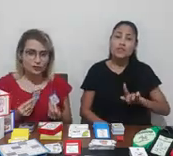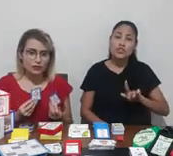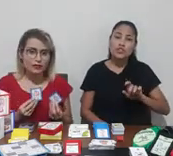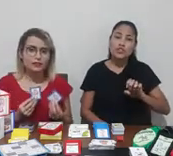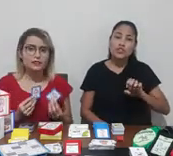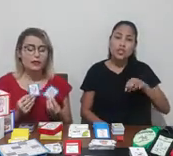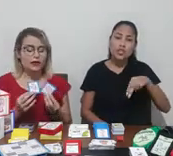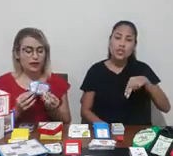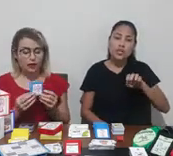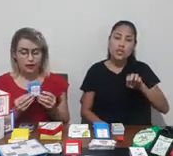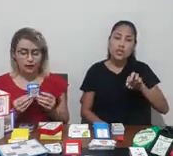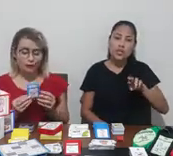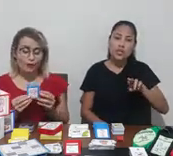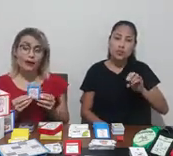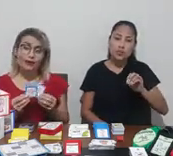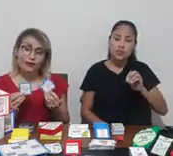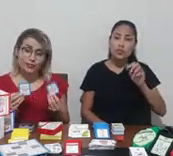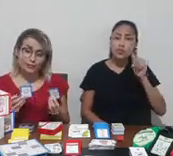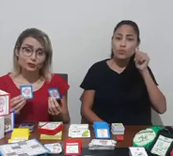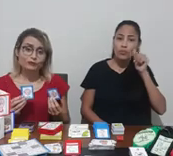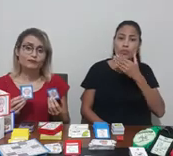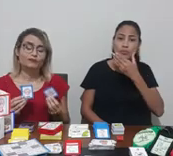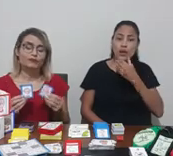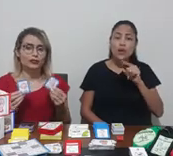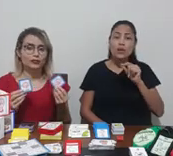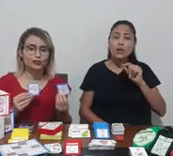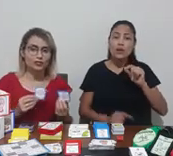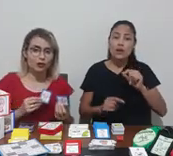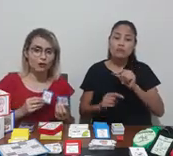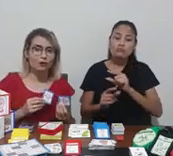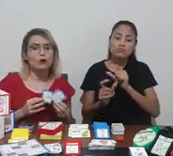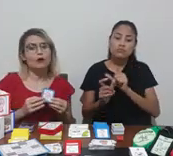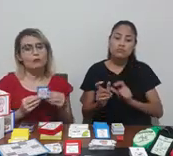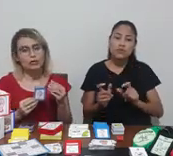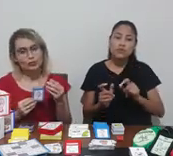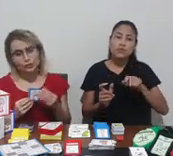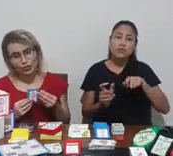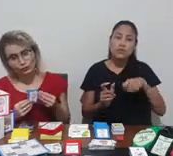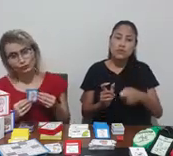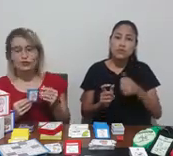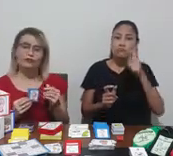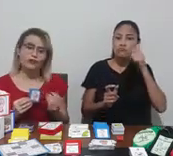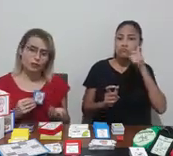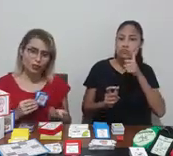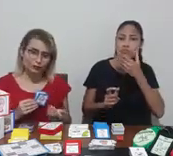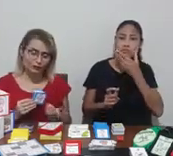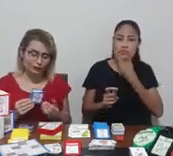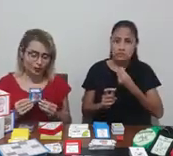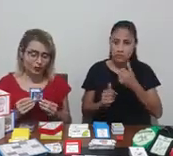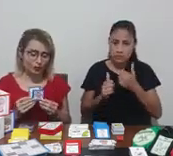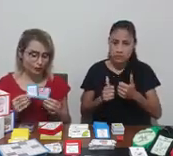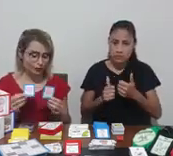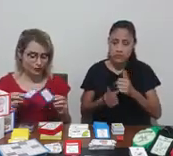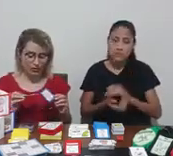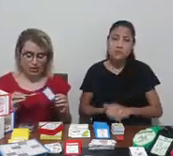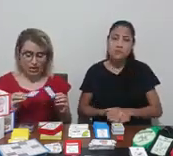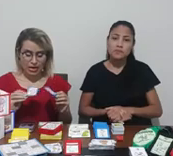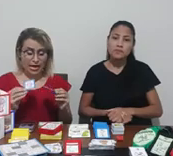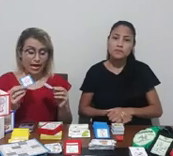de sinais é o acréscimo, né, do sinal masculino e feminino.